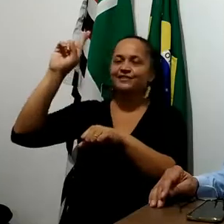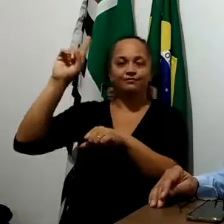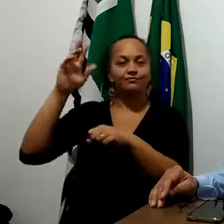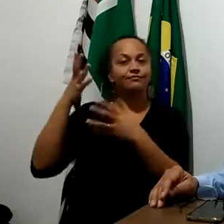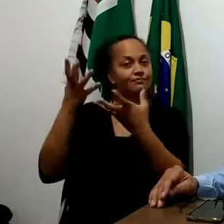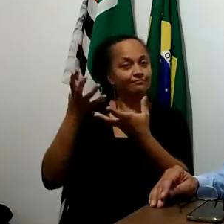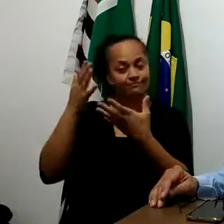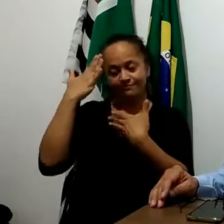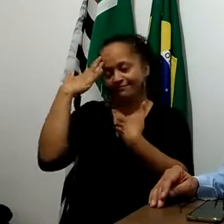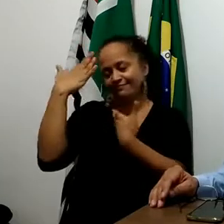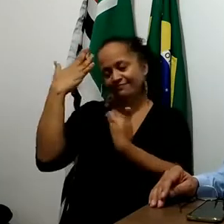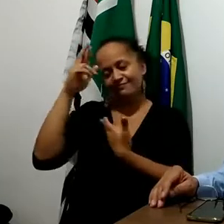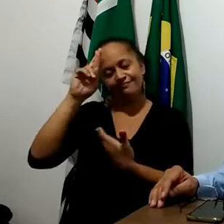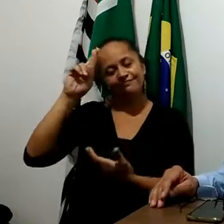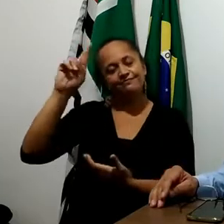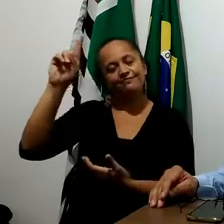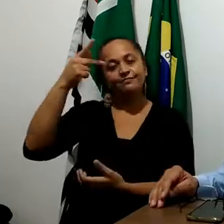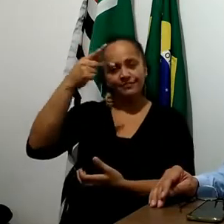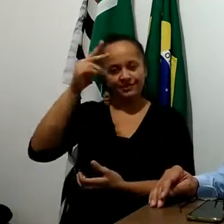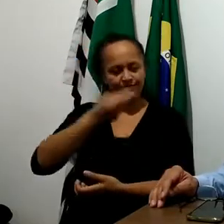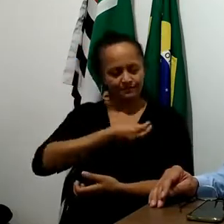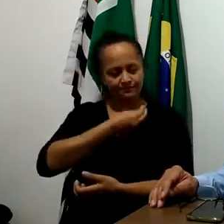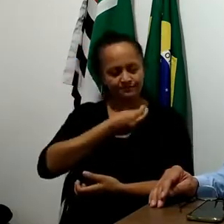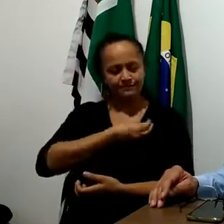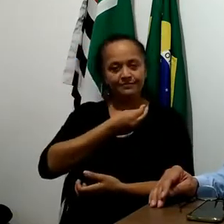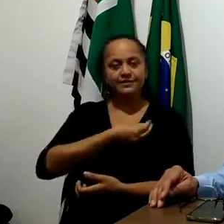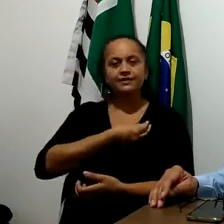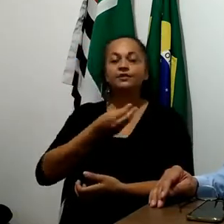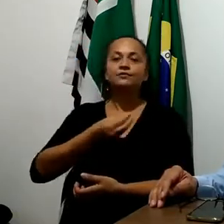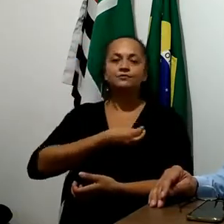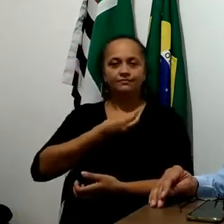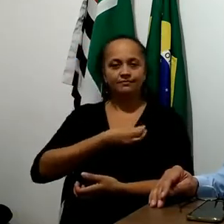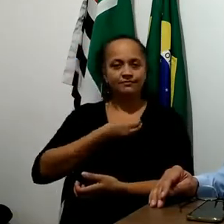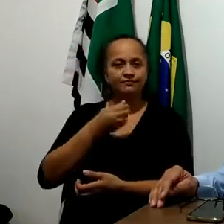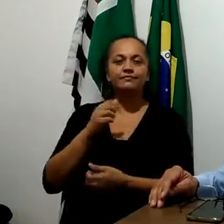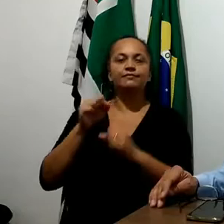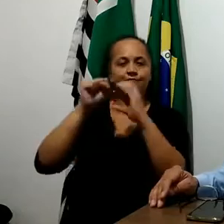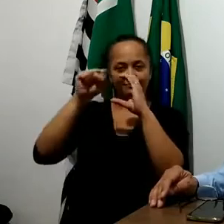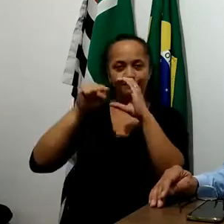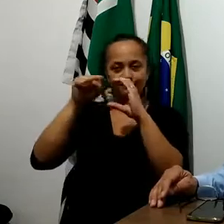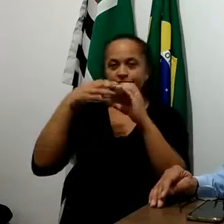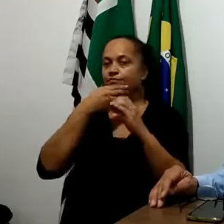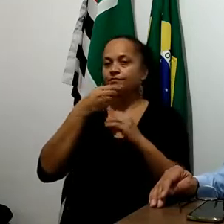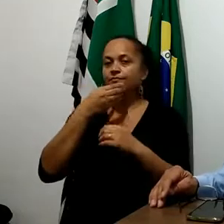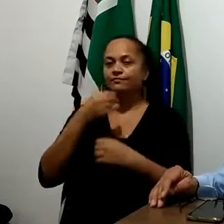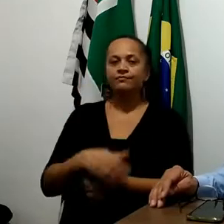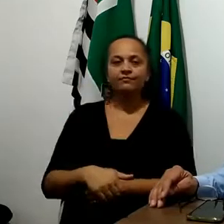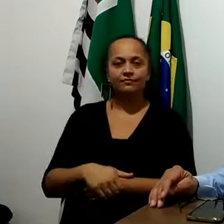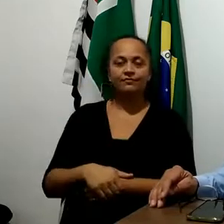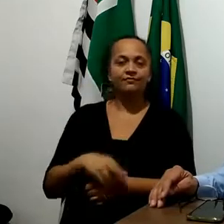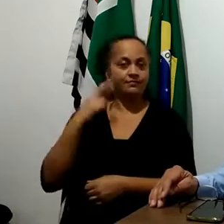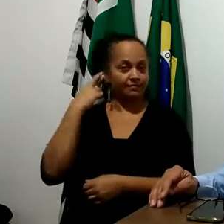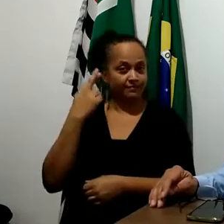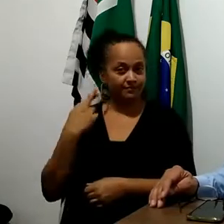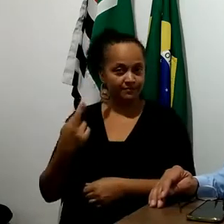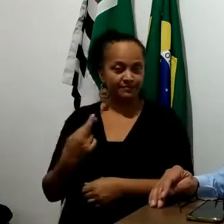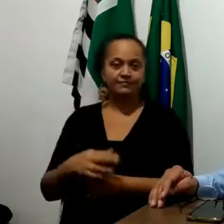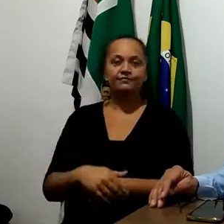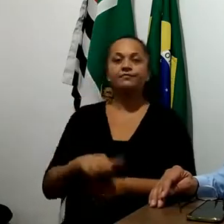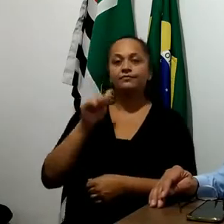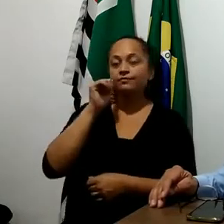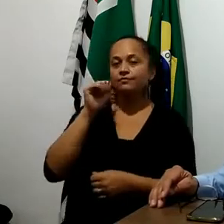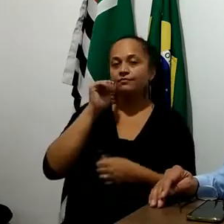pela tua vida, agradecer a Deus pela vida do André, da Regiane, pela vida do Felipe, da Marli, que está aqui